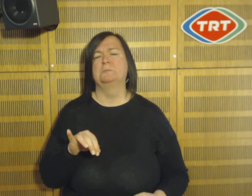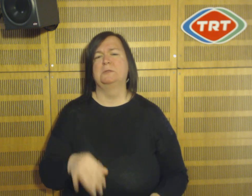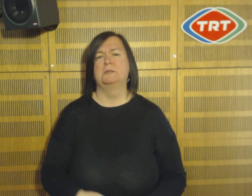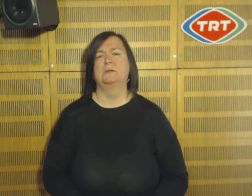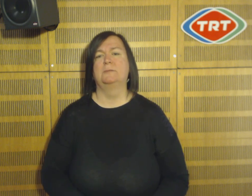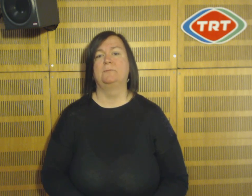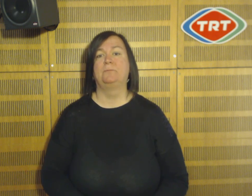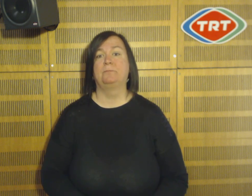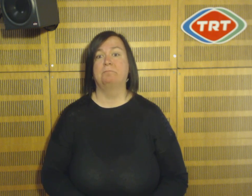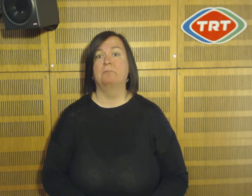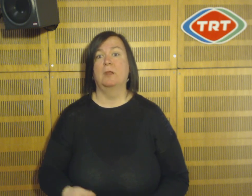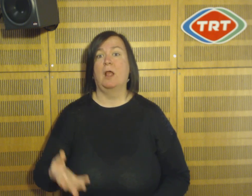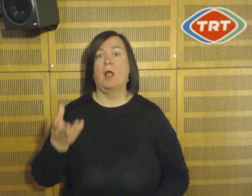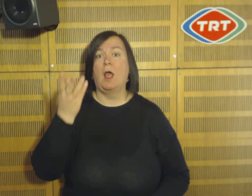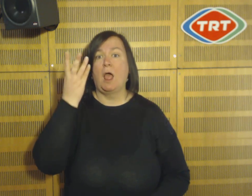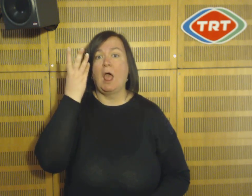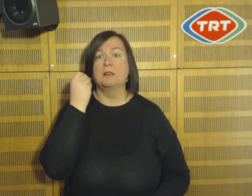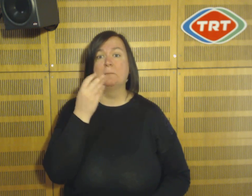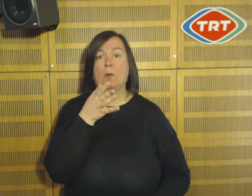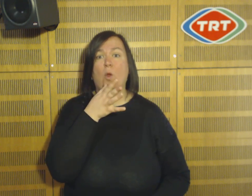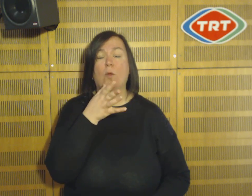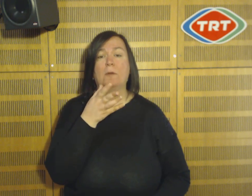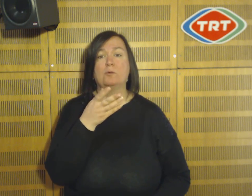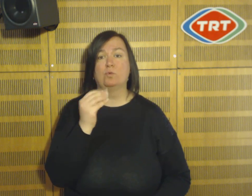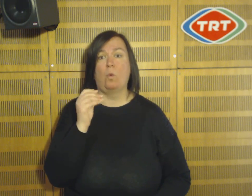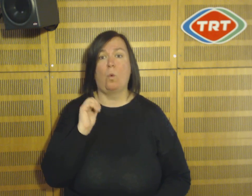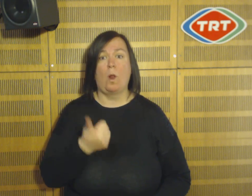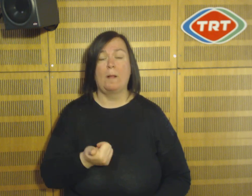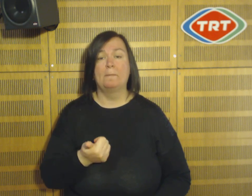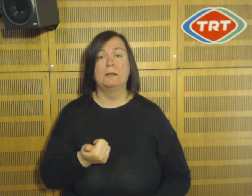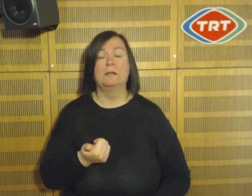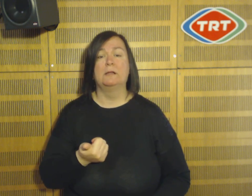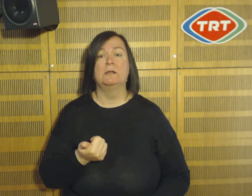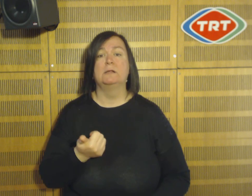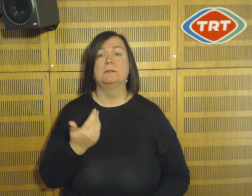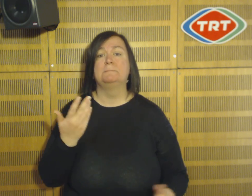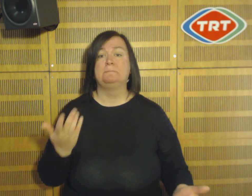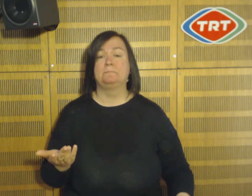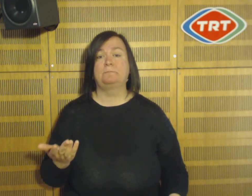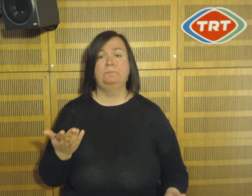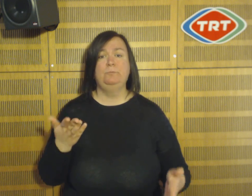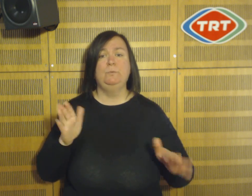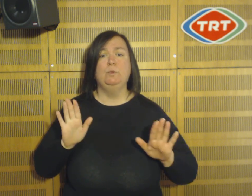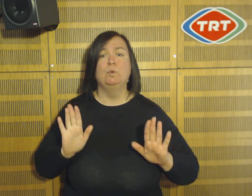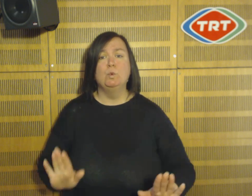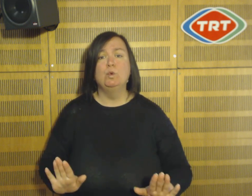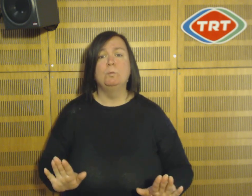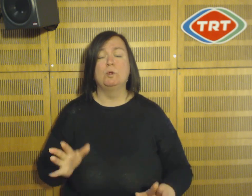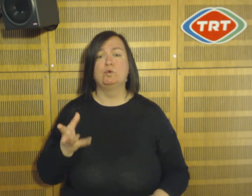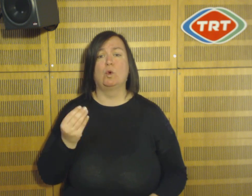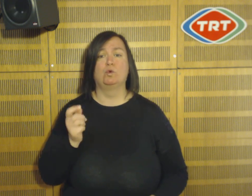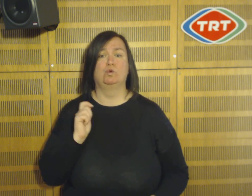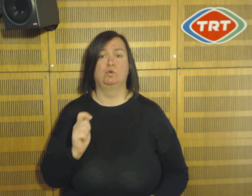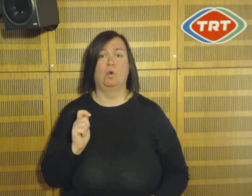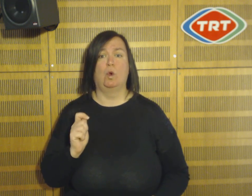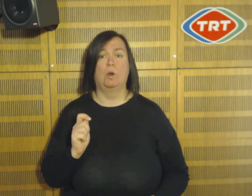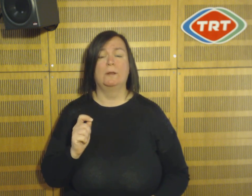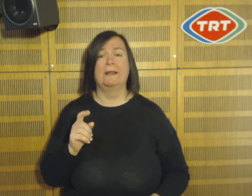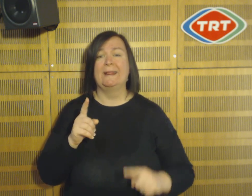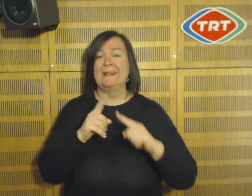Eee anlaşılabiliyor olmak galiba Çok önemli çünkü durdurmakta çok zorlanılır muu ve tikleri saklamak